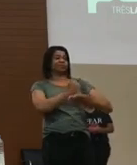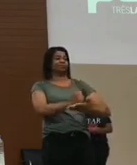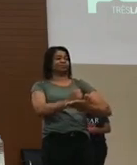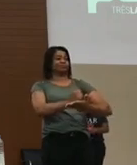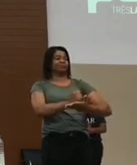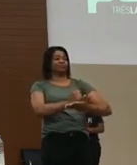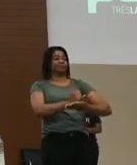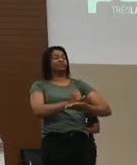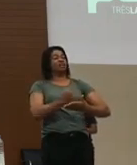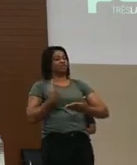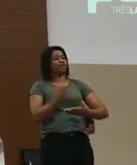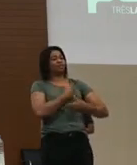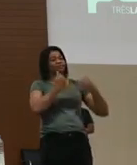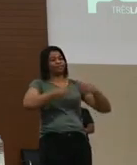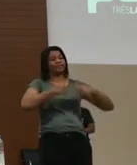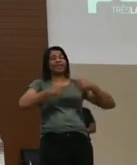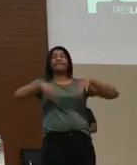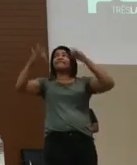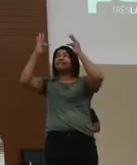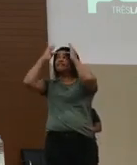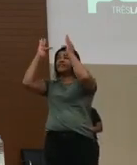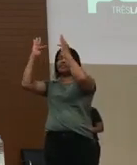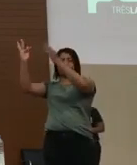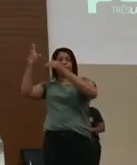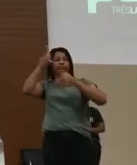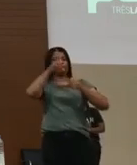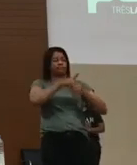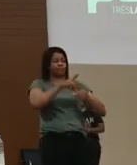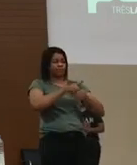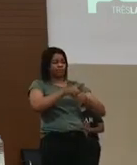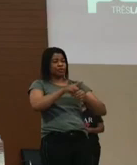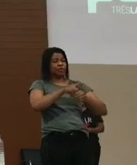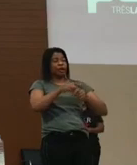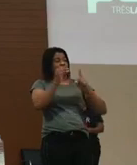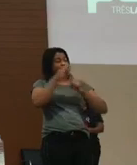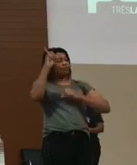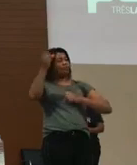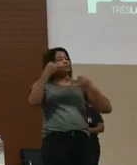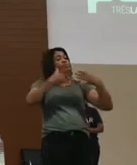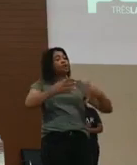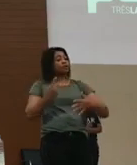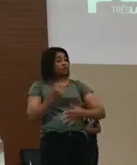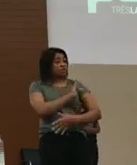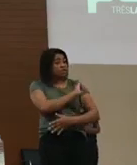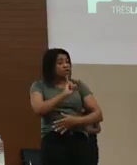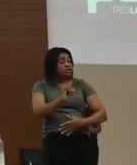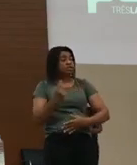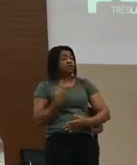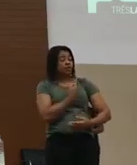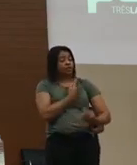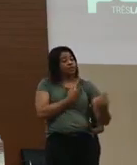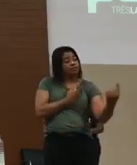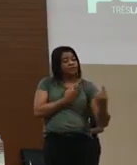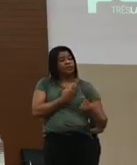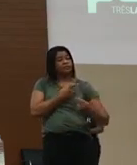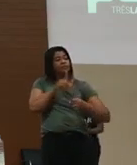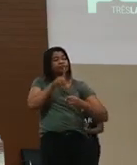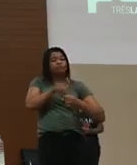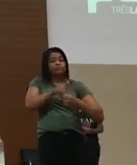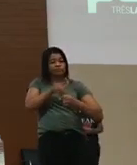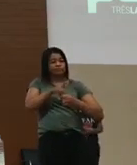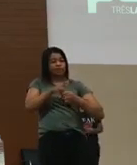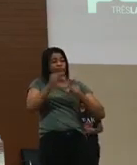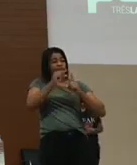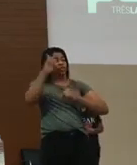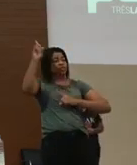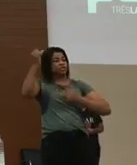Como? Sendo fiel no nosso dízimo e na nossa oferta. Que a Bíblia fala que quando nós trazemos o dízimo, a palavra de Deus fala